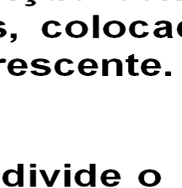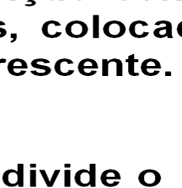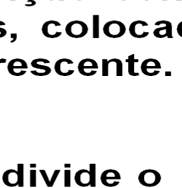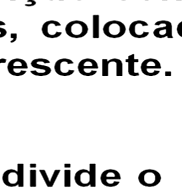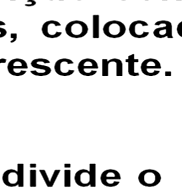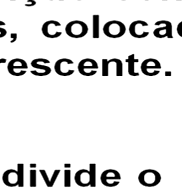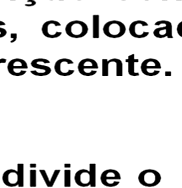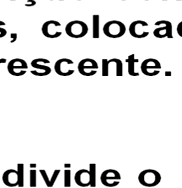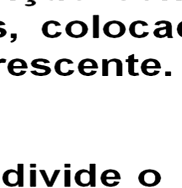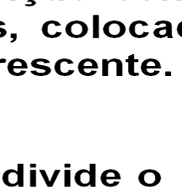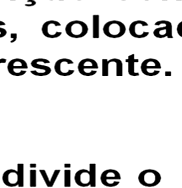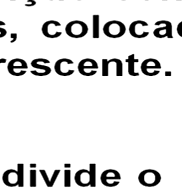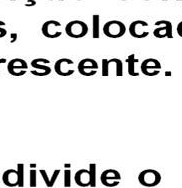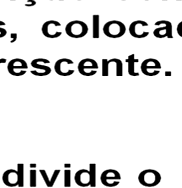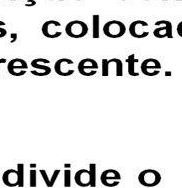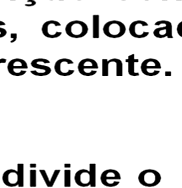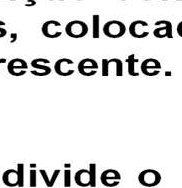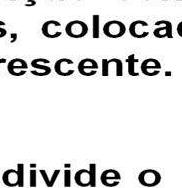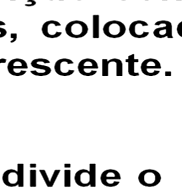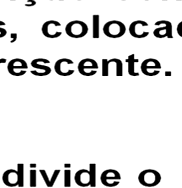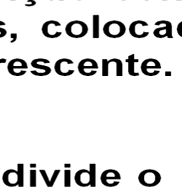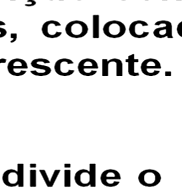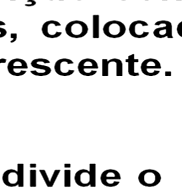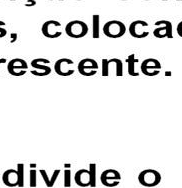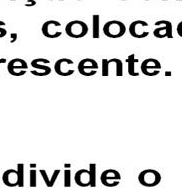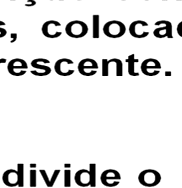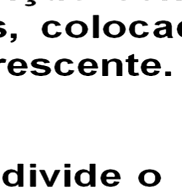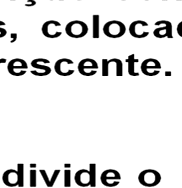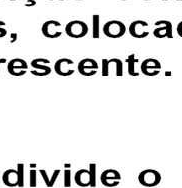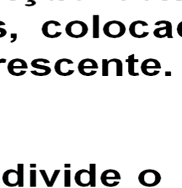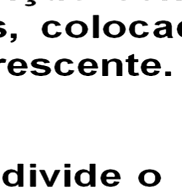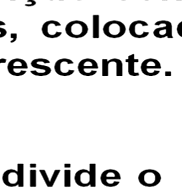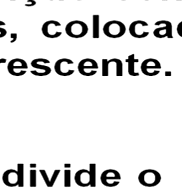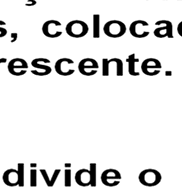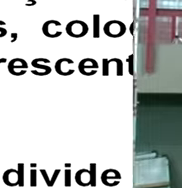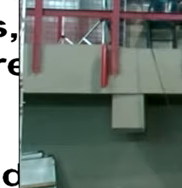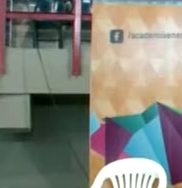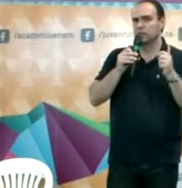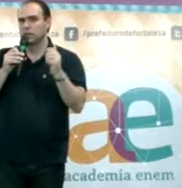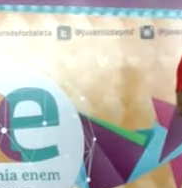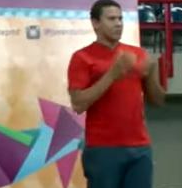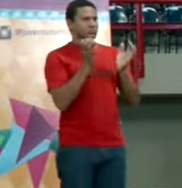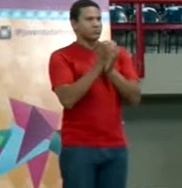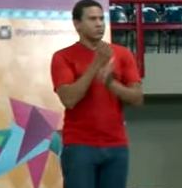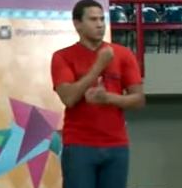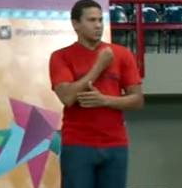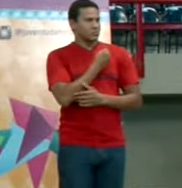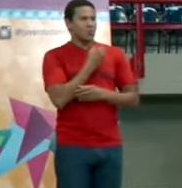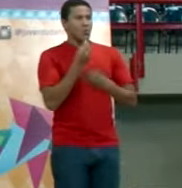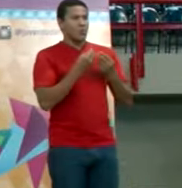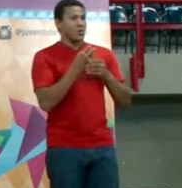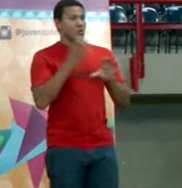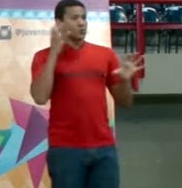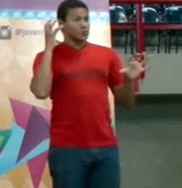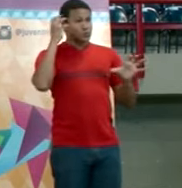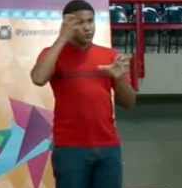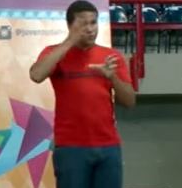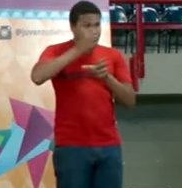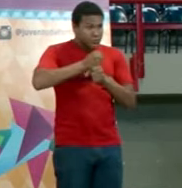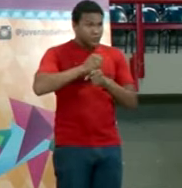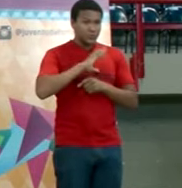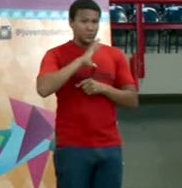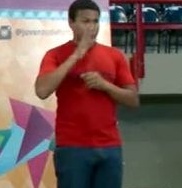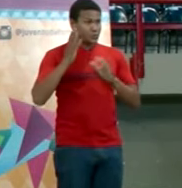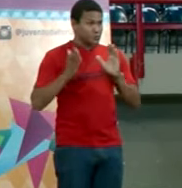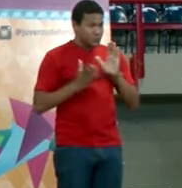conjunto de valores como é que a gente calcula a média do conjunto de valores soma tudo e divide pela